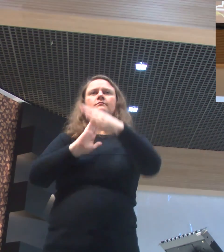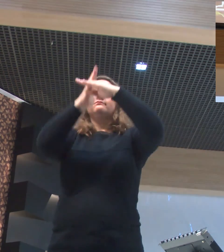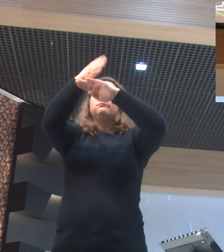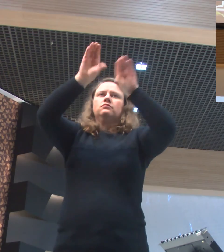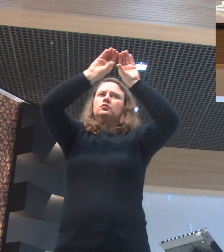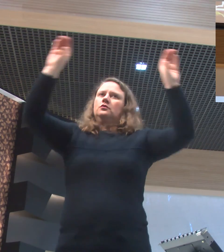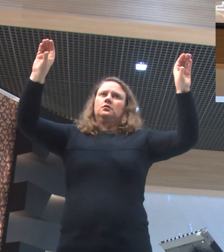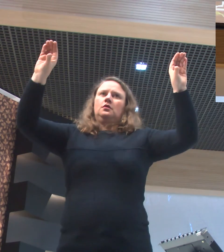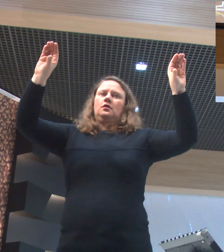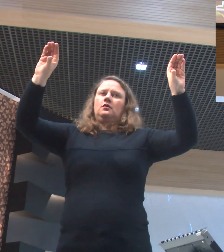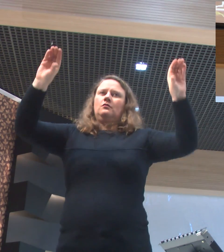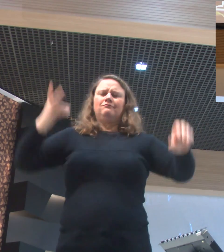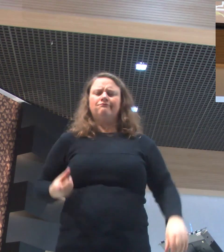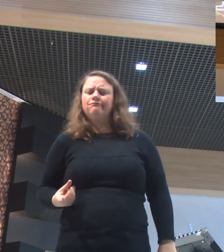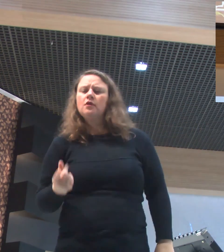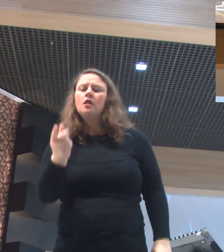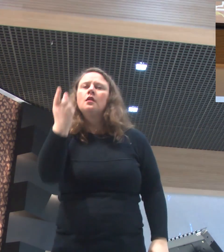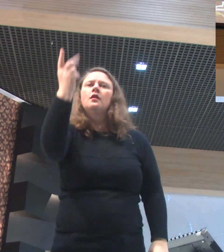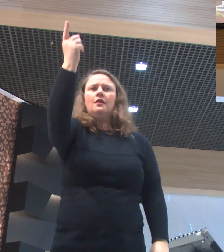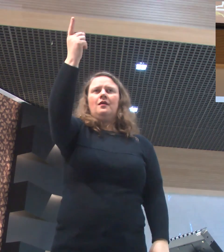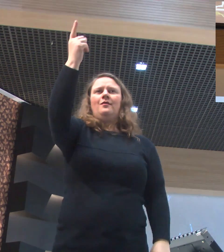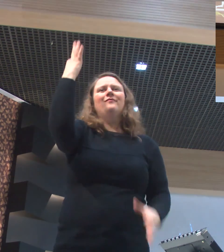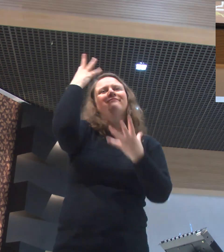sempre. Amém? Isso não